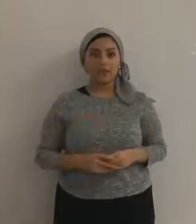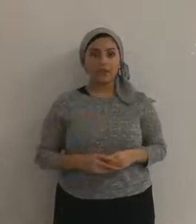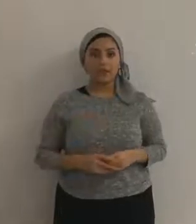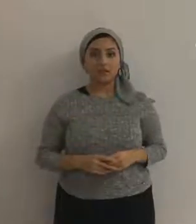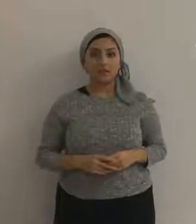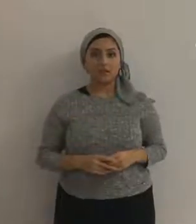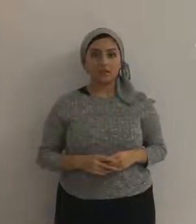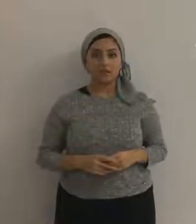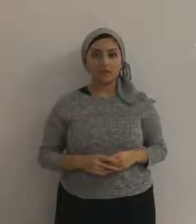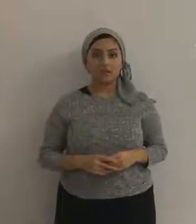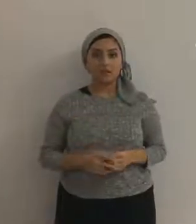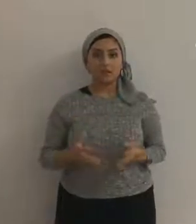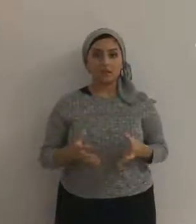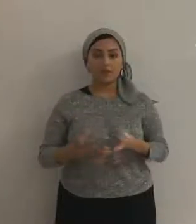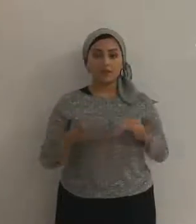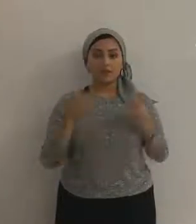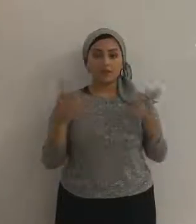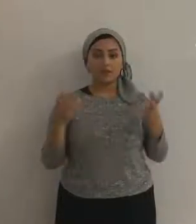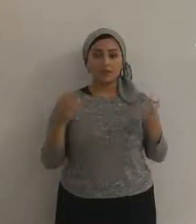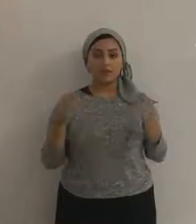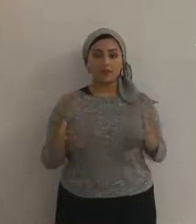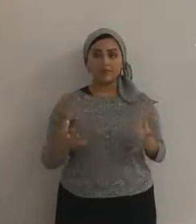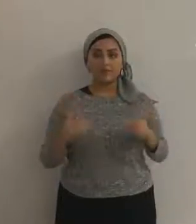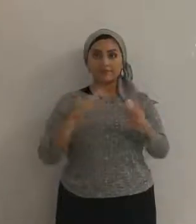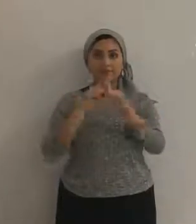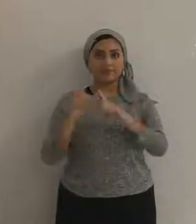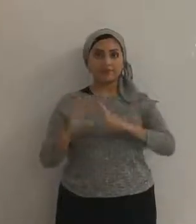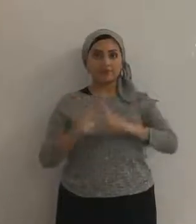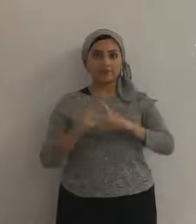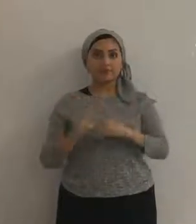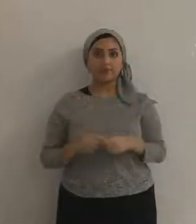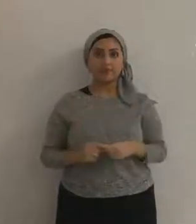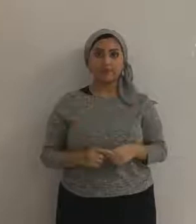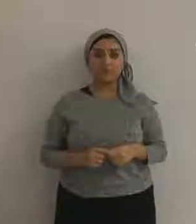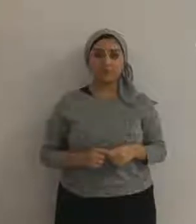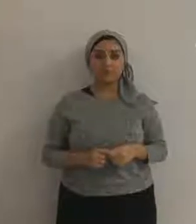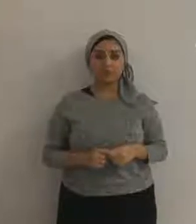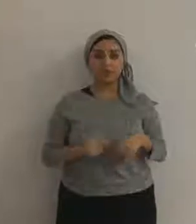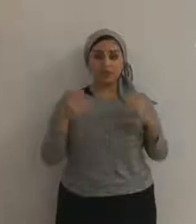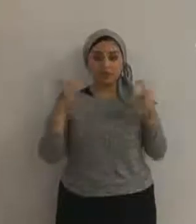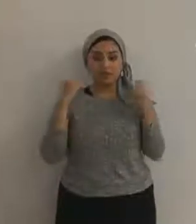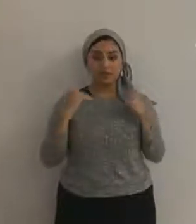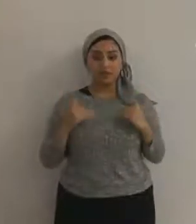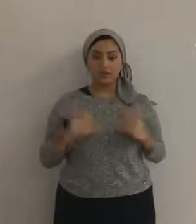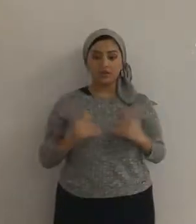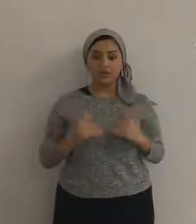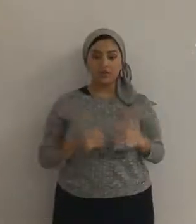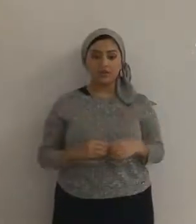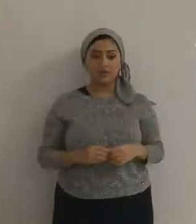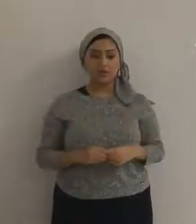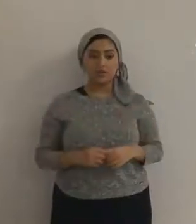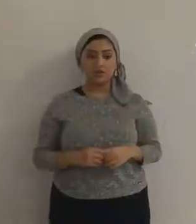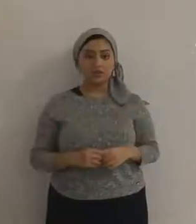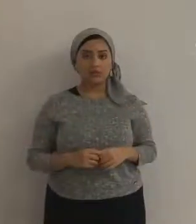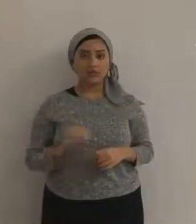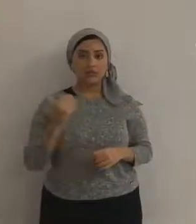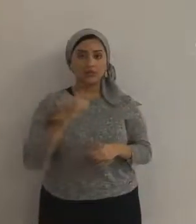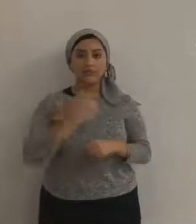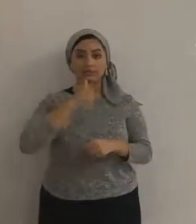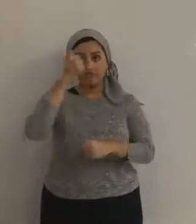cantidades de cemento increíble. Paso a esta, y el Isaías nos va a comentar de qué